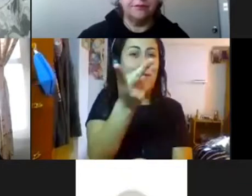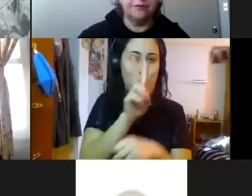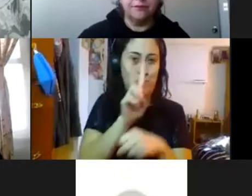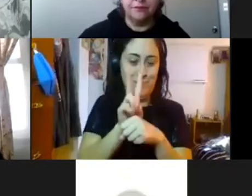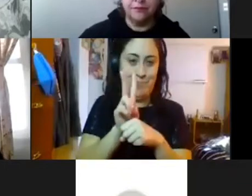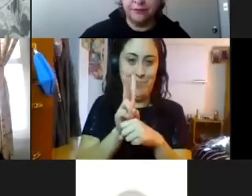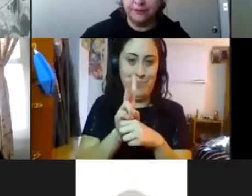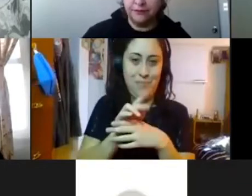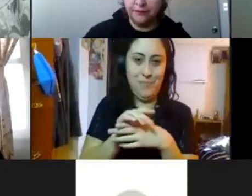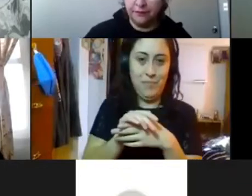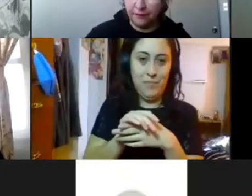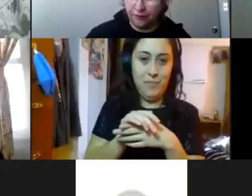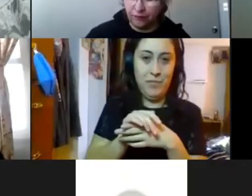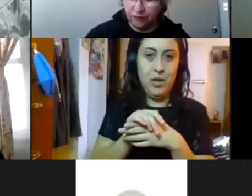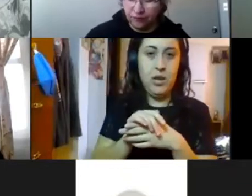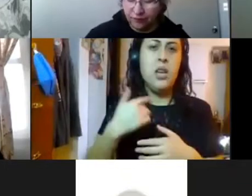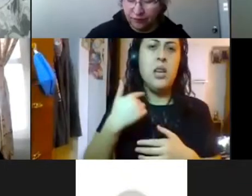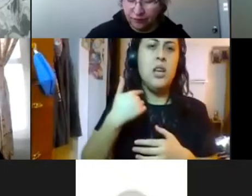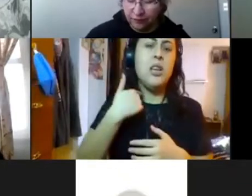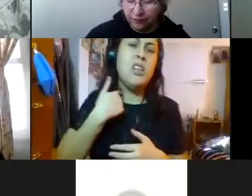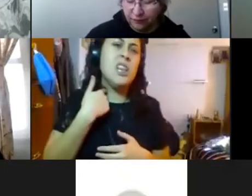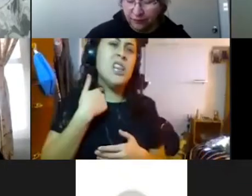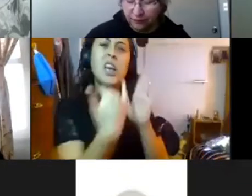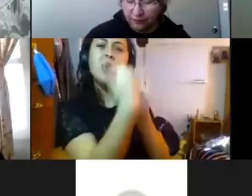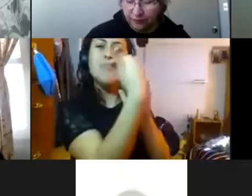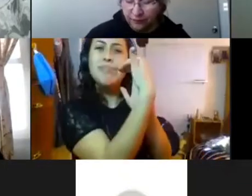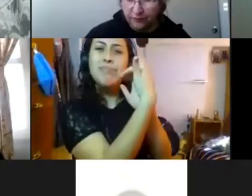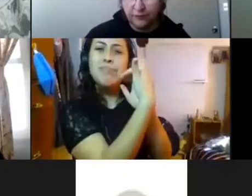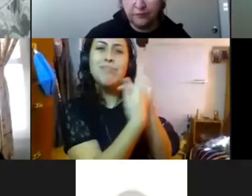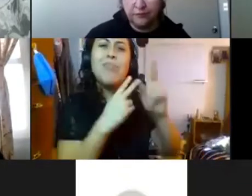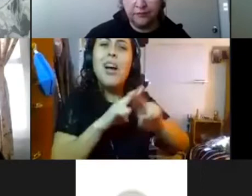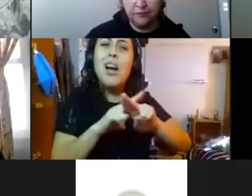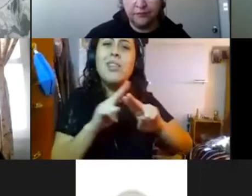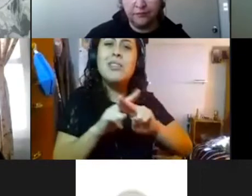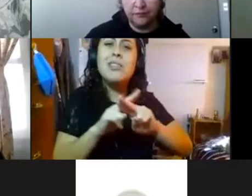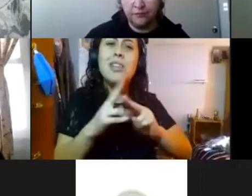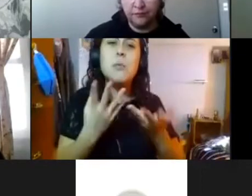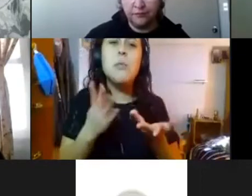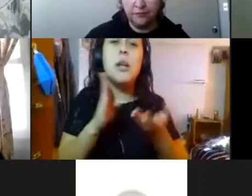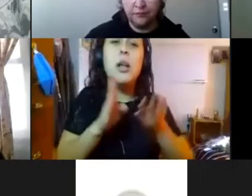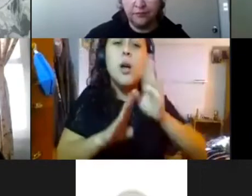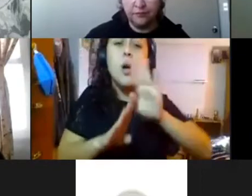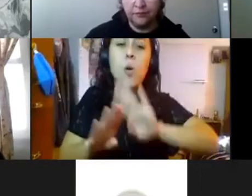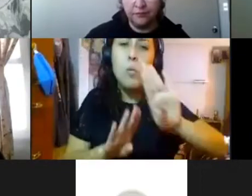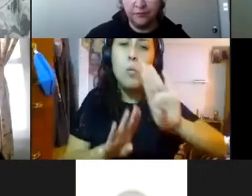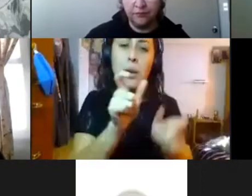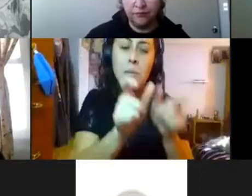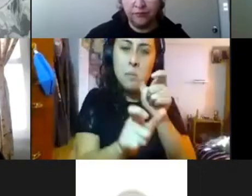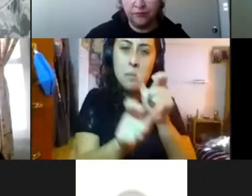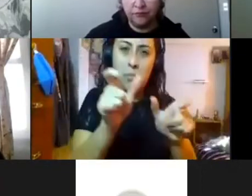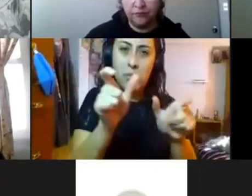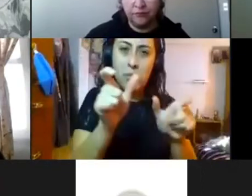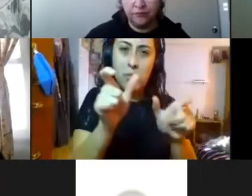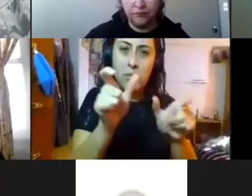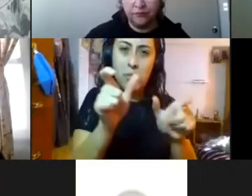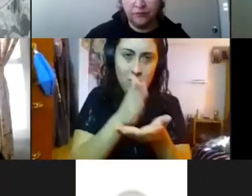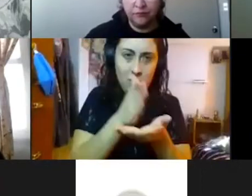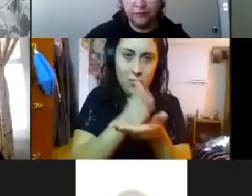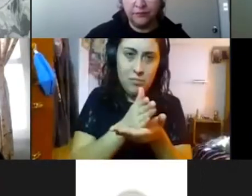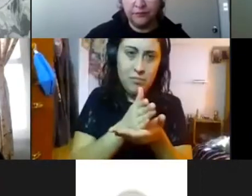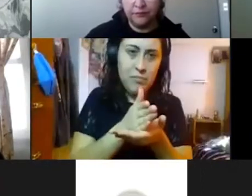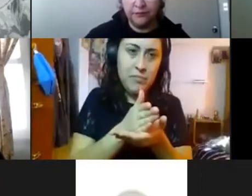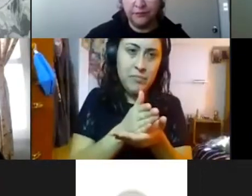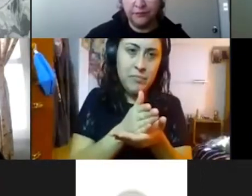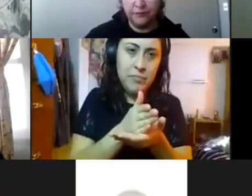¿qué medidas concretas se han adoptado para cuidar a los miembros de su comunidad educativa? ¿Y cuáles son